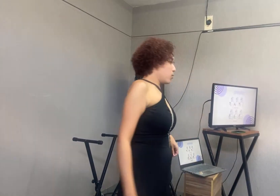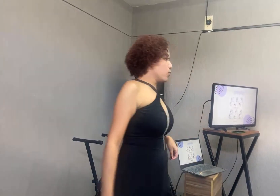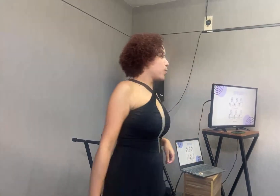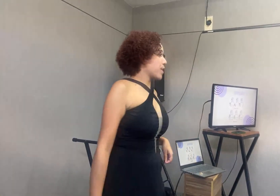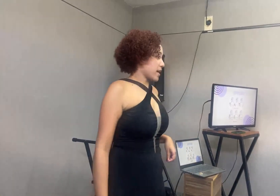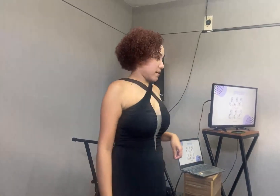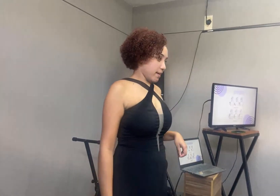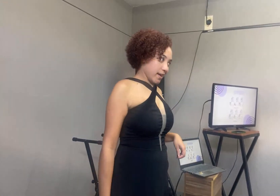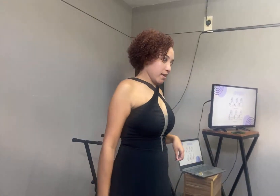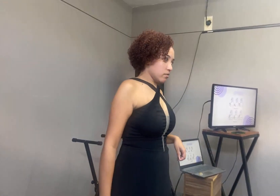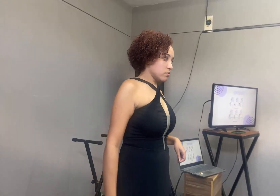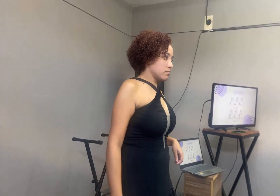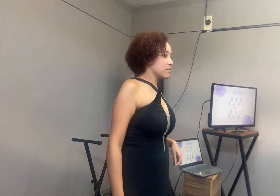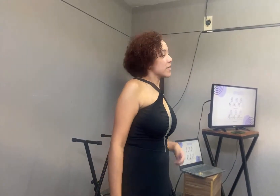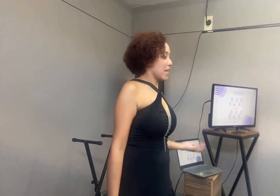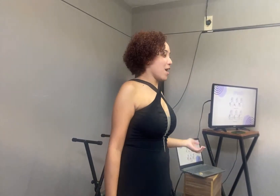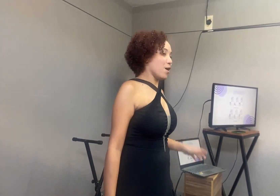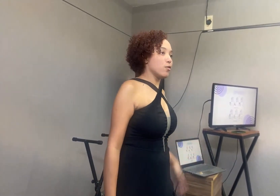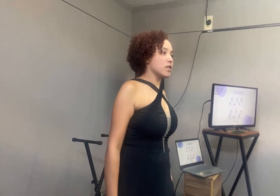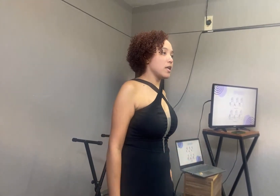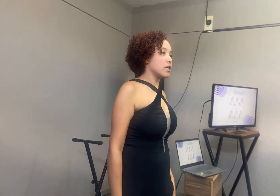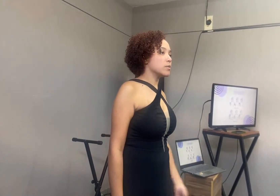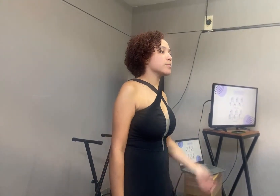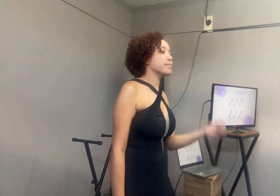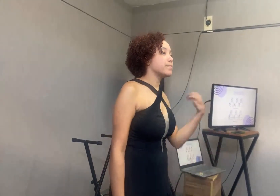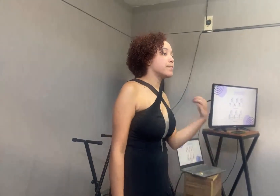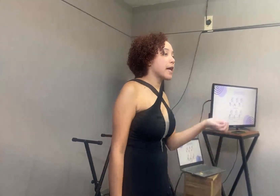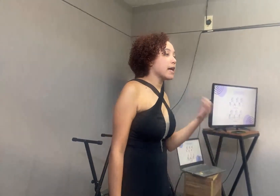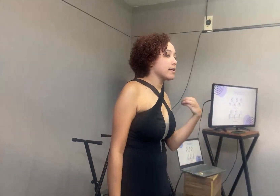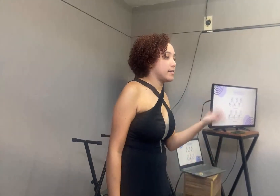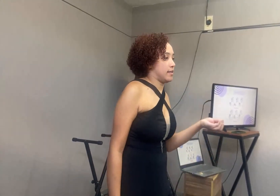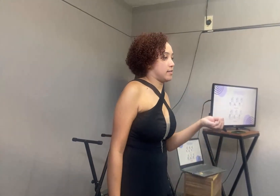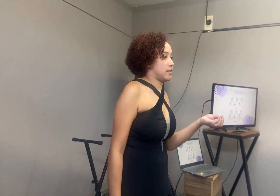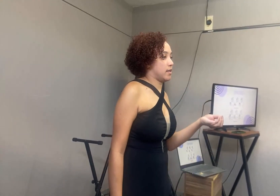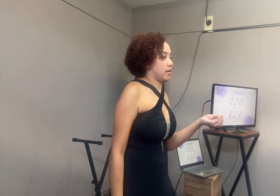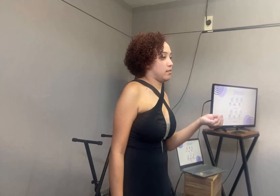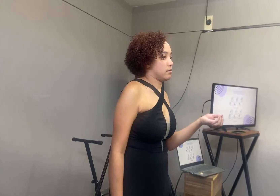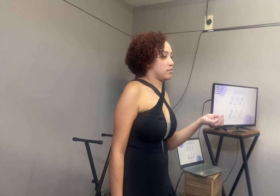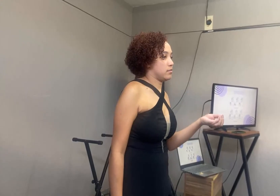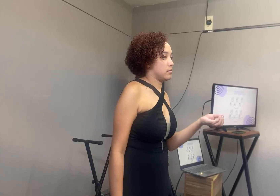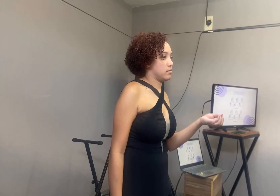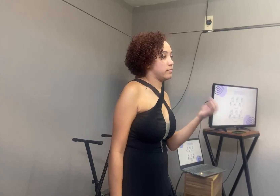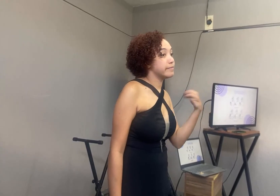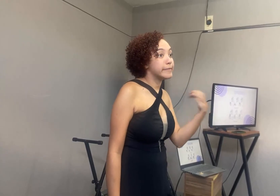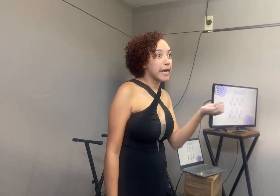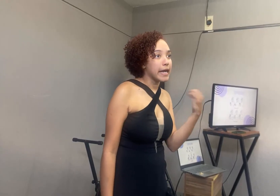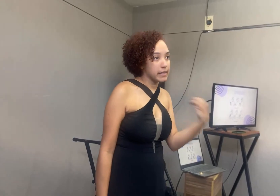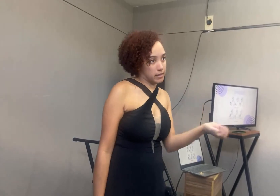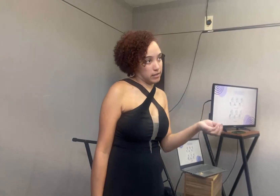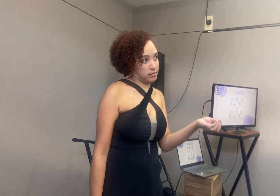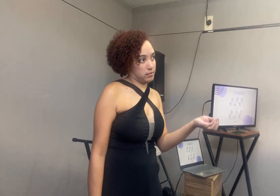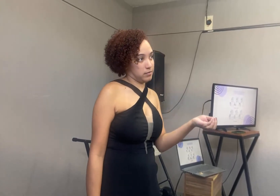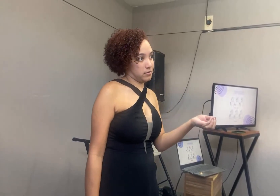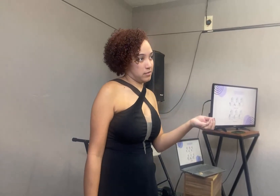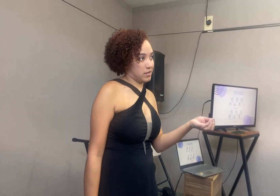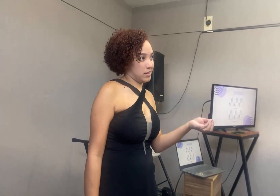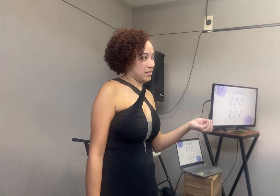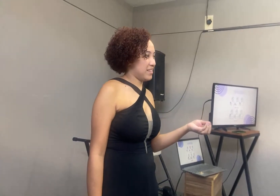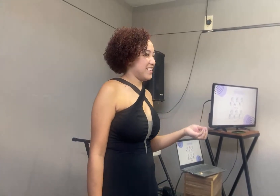O pra quê, que é o italiano. Pra que isso aqui? Pra quê? É o